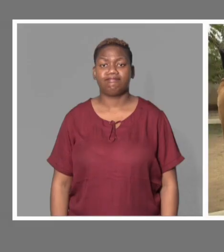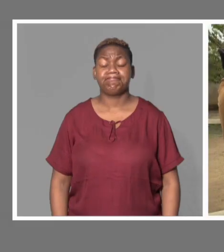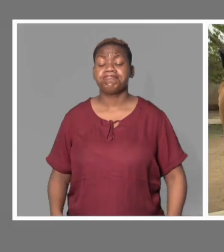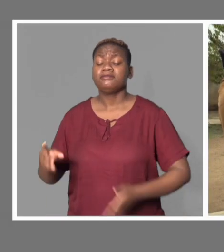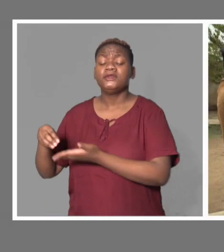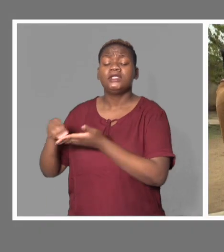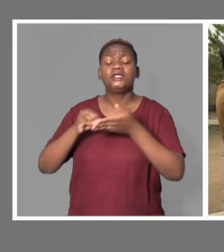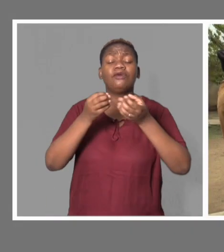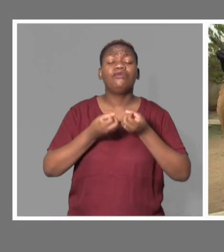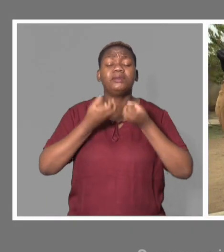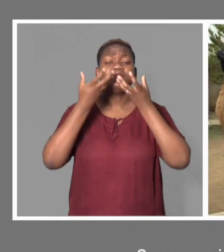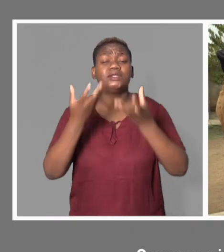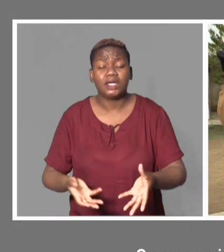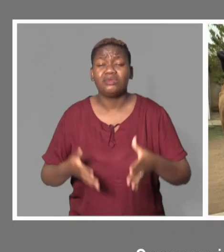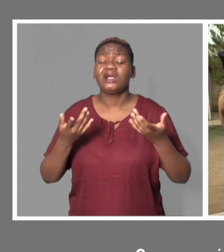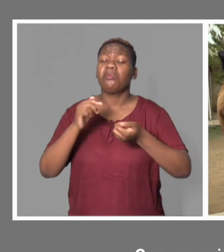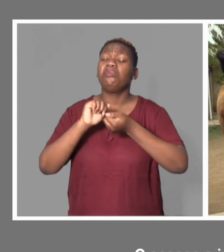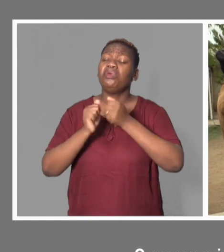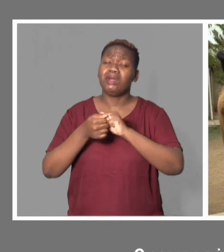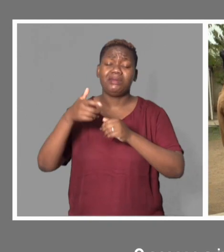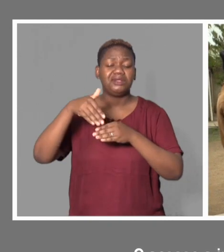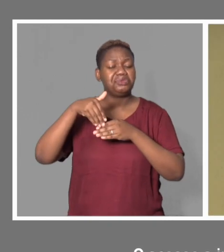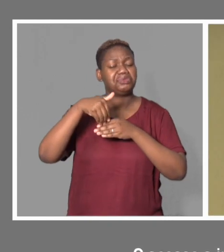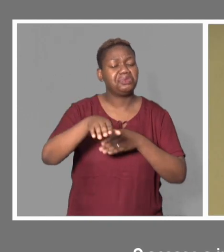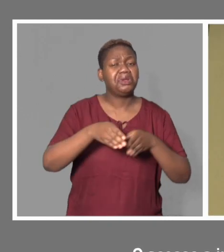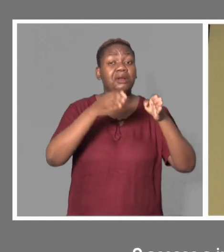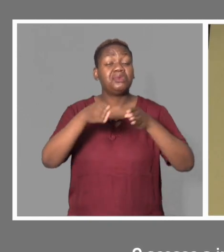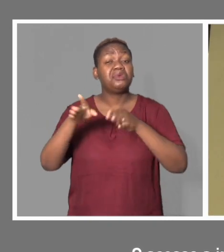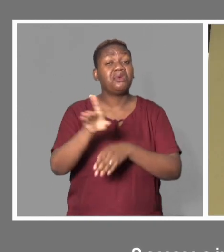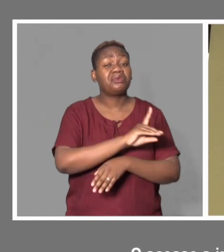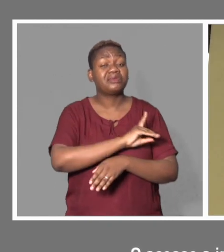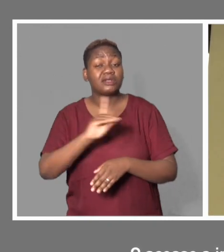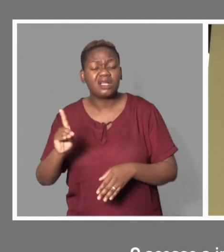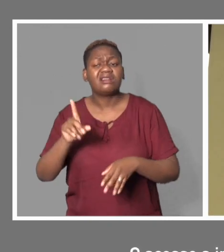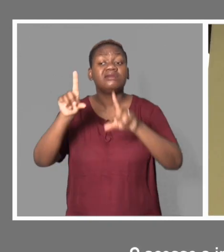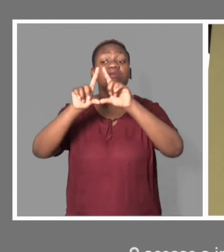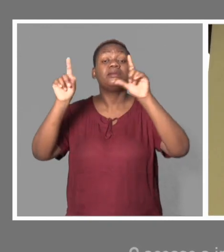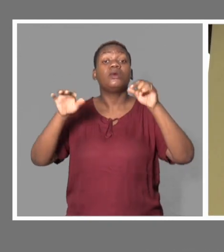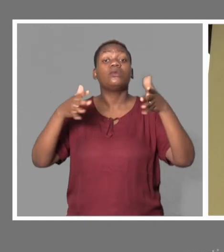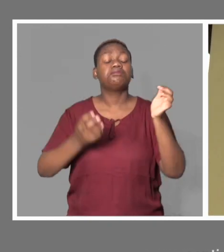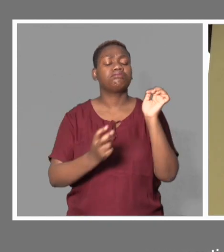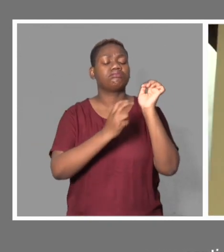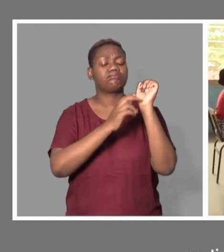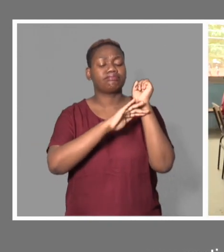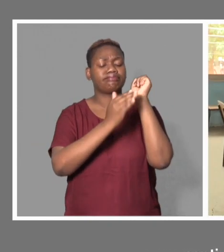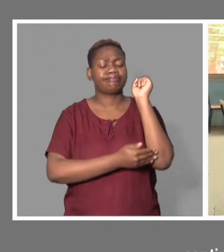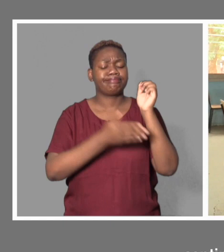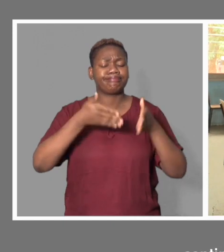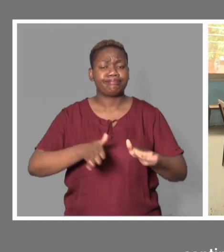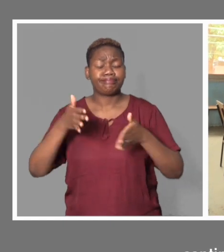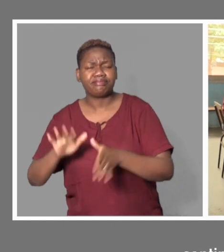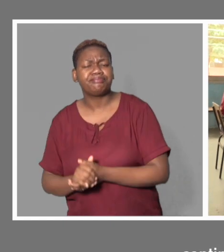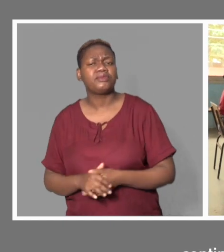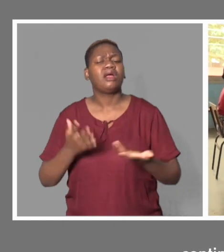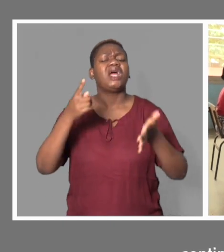O acesso a informações sobre os serviços de saúde sexual e reprodutiva continua a ser um problema para as pessoas com